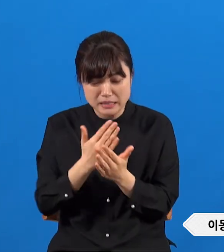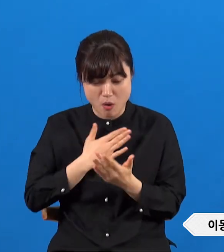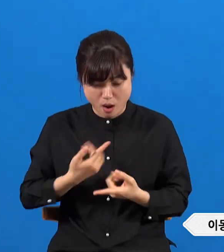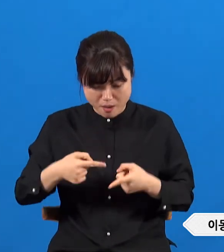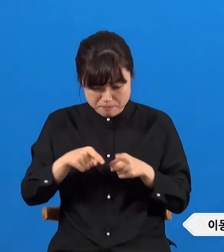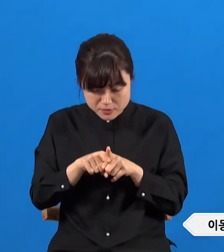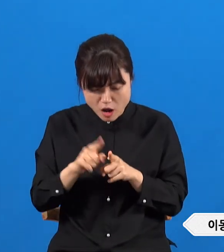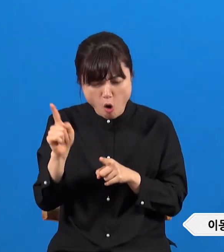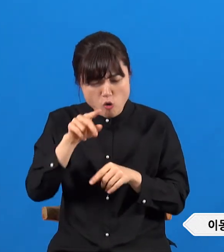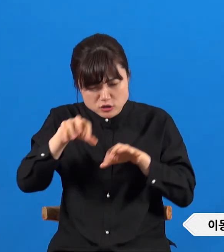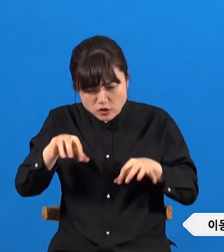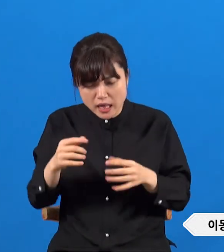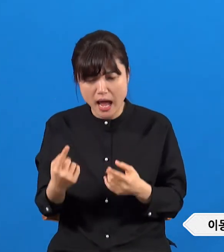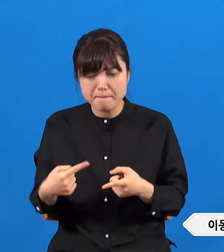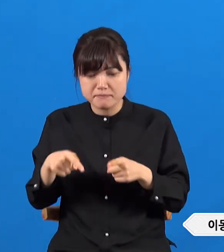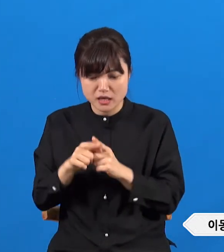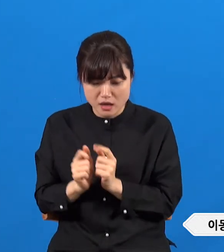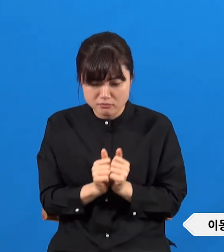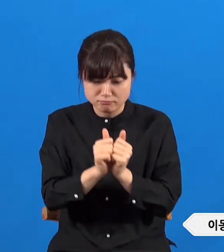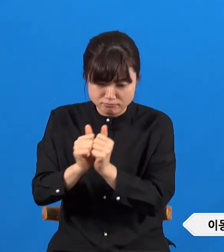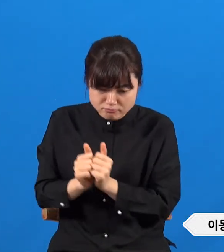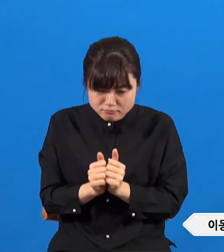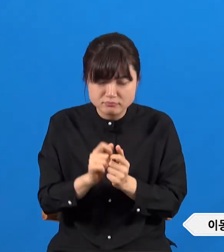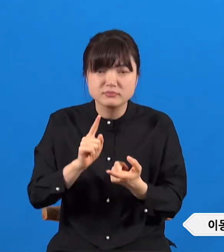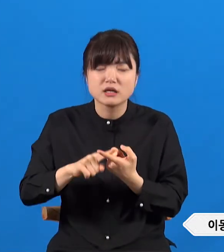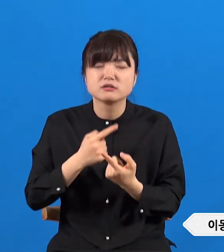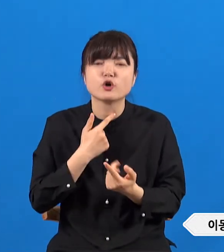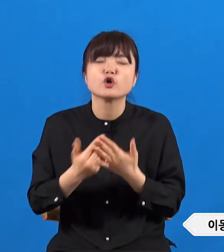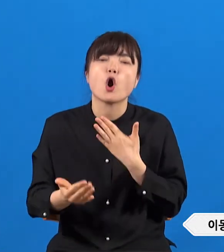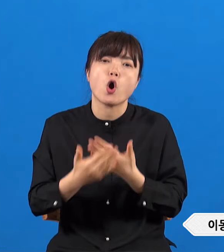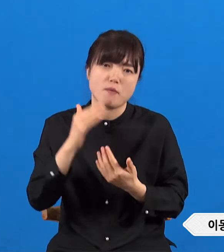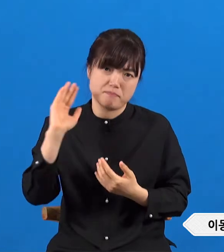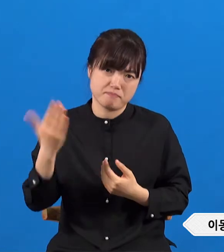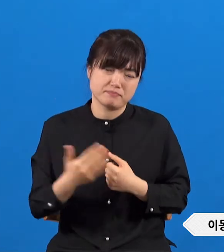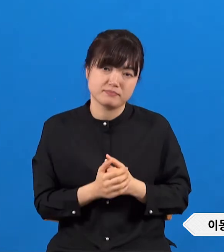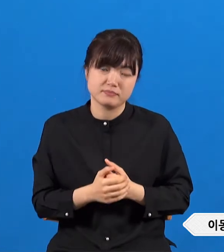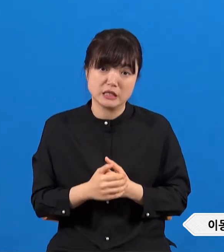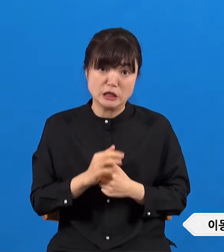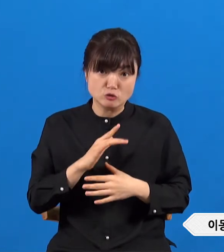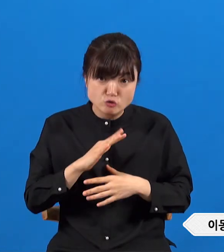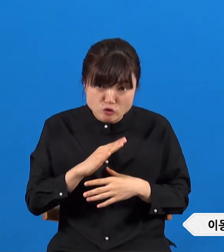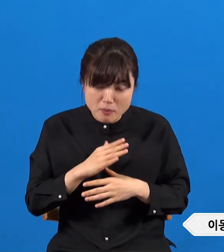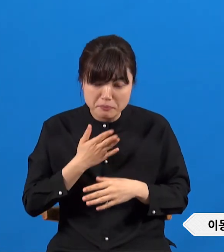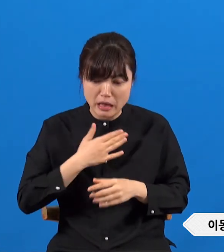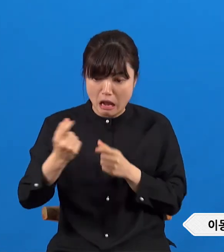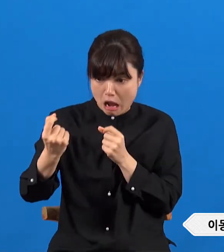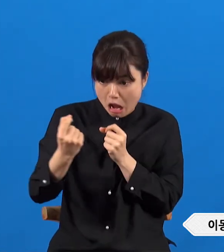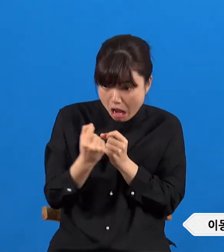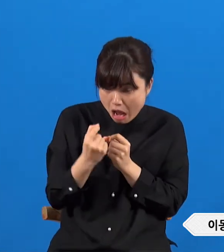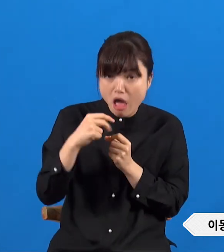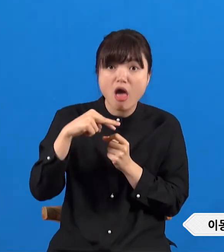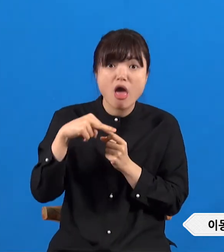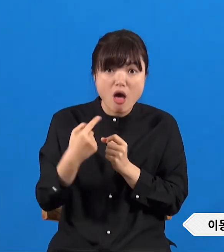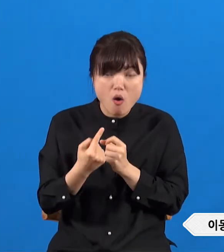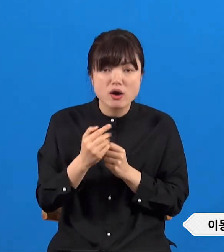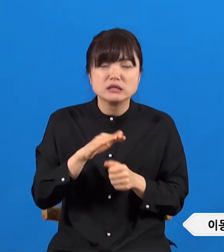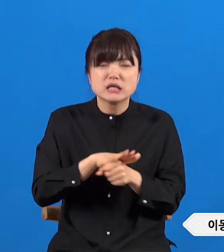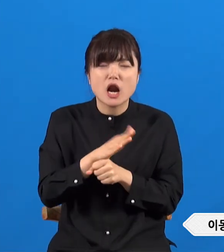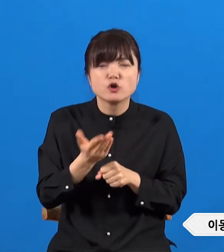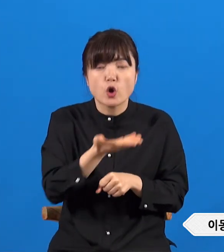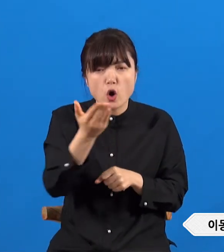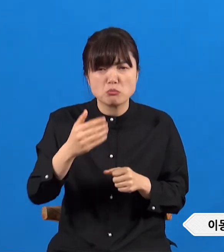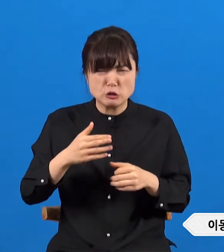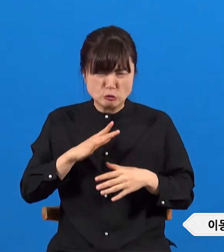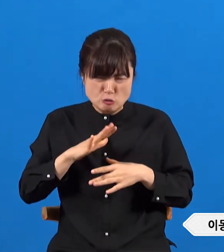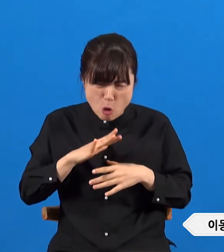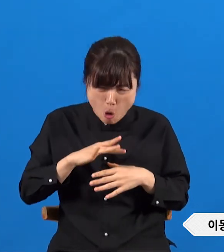더불어 어디서나 함께하는 놀라운 은혜를 경험할 것입니다. 그러므로 두려움이 내게 다가오거든, 사랑하는 여러분,